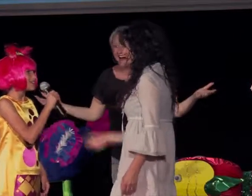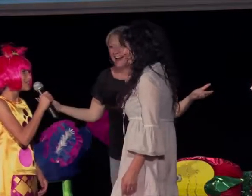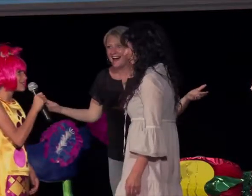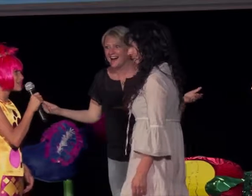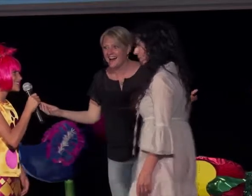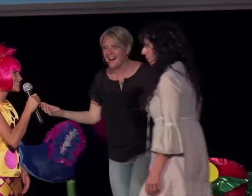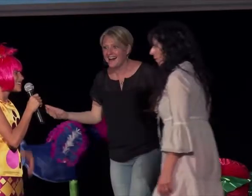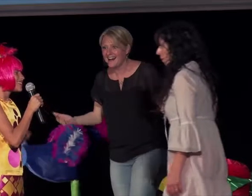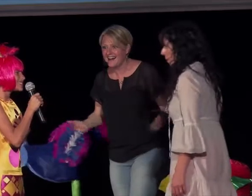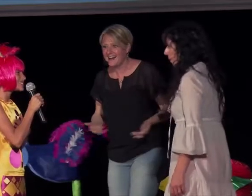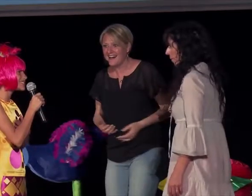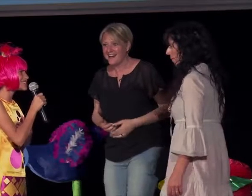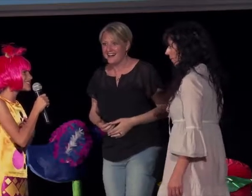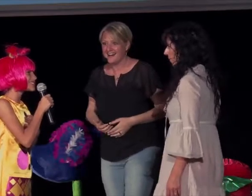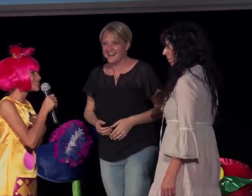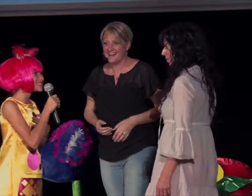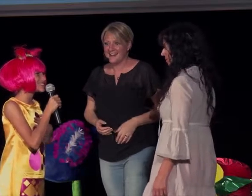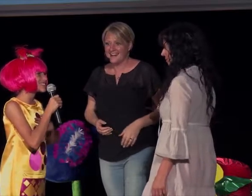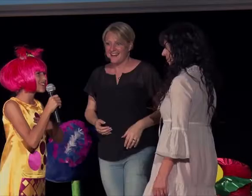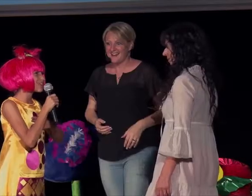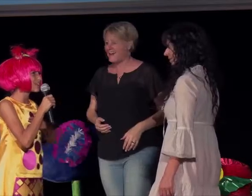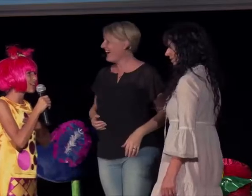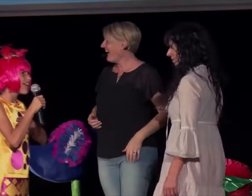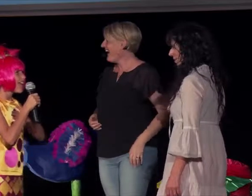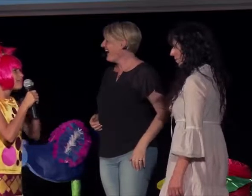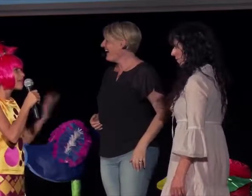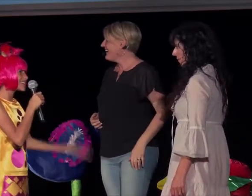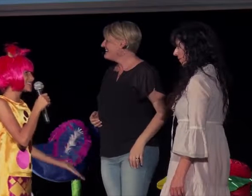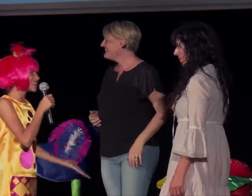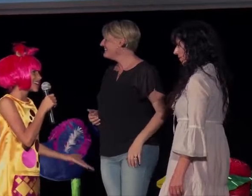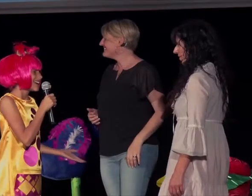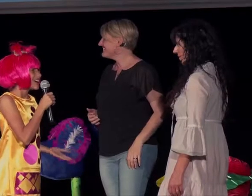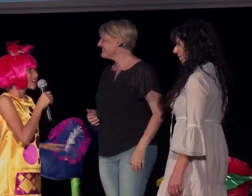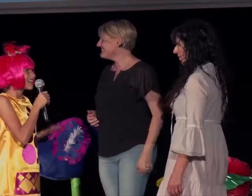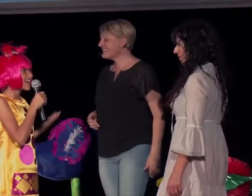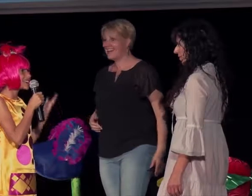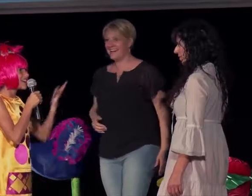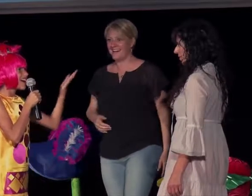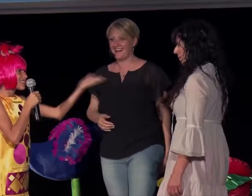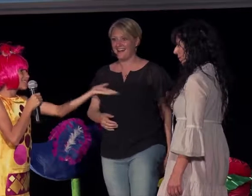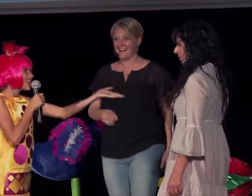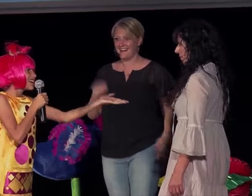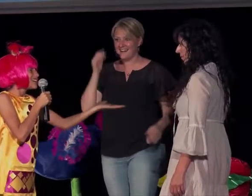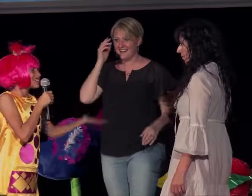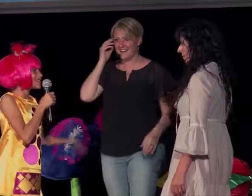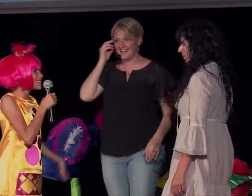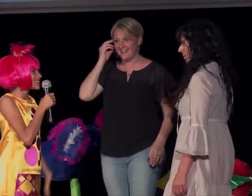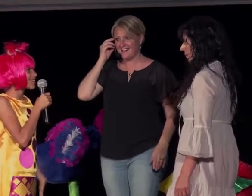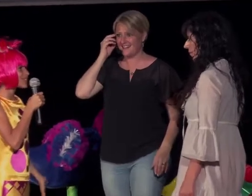Oui, Betty, je suis si heureuse de te dire enfin merci, car grâce à toi, je vis des